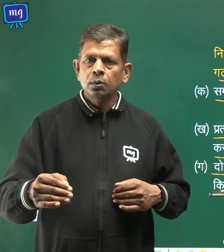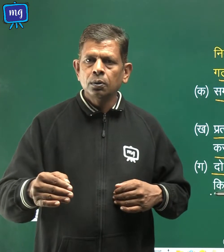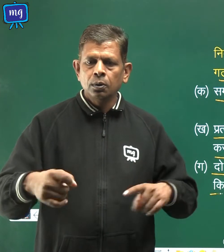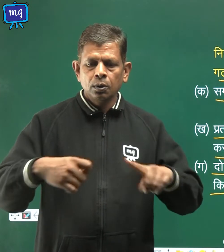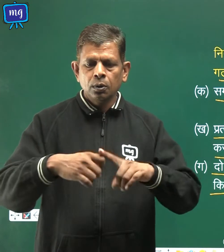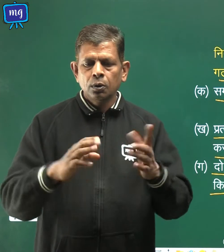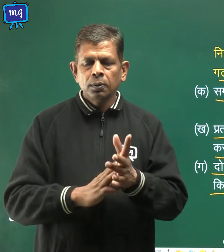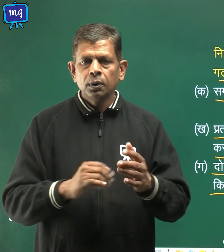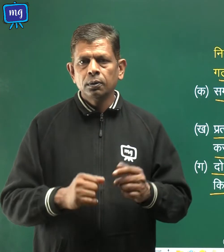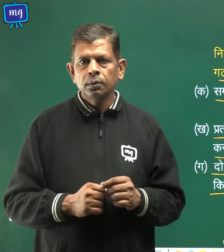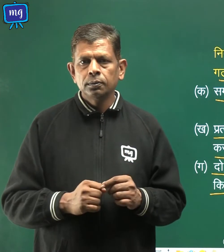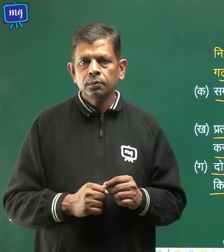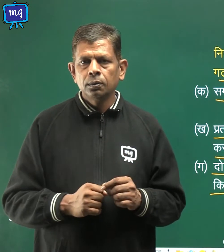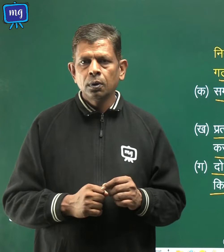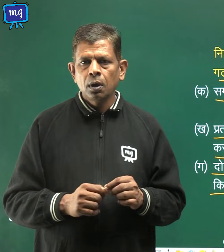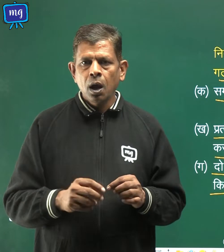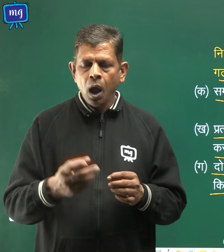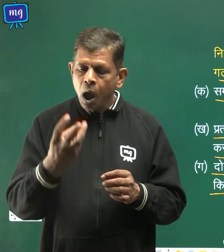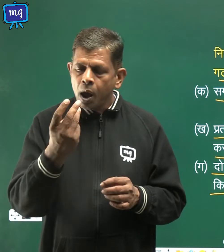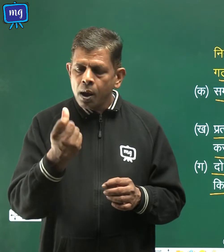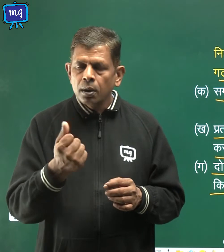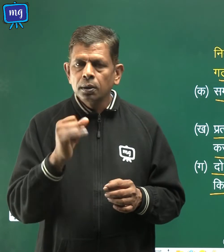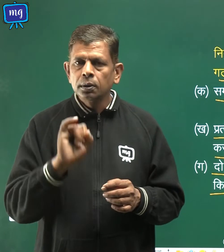किलोमीटर में मापी जाती हैं।